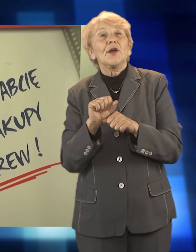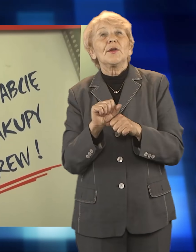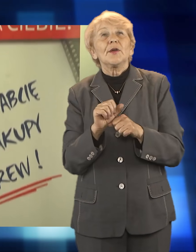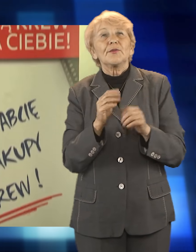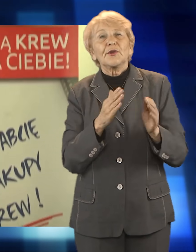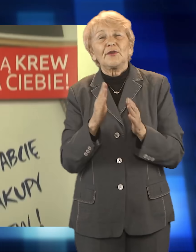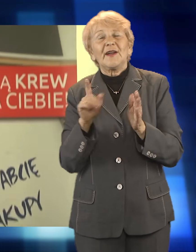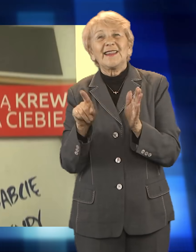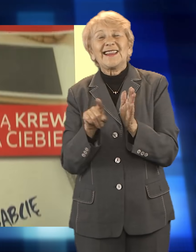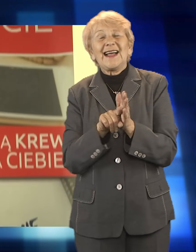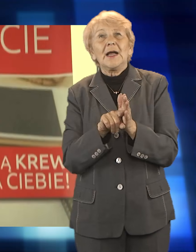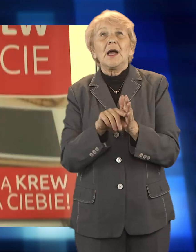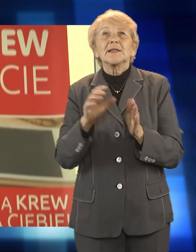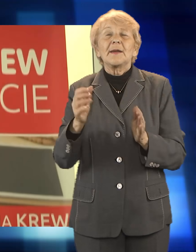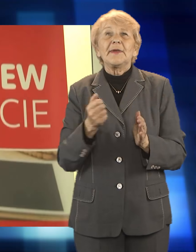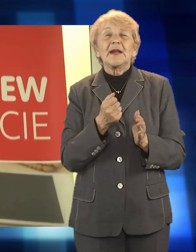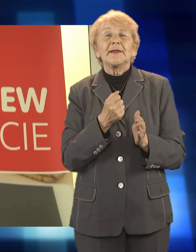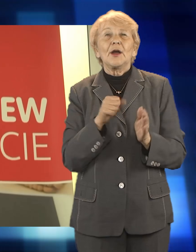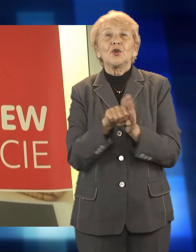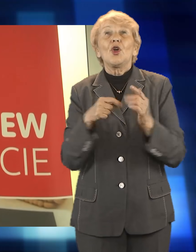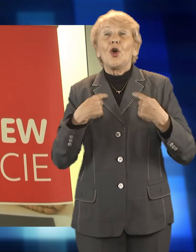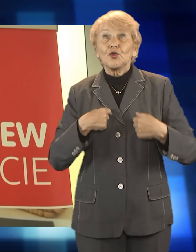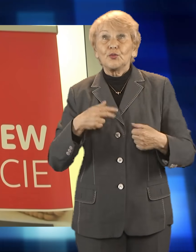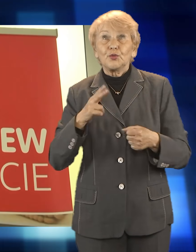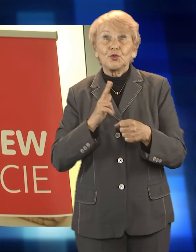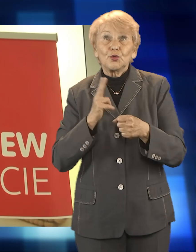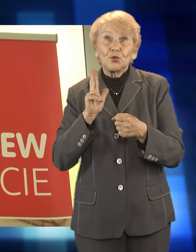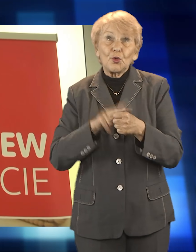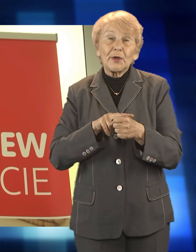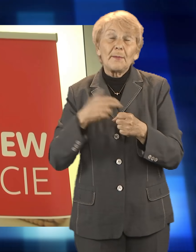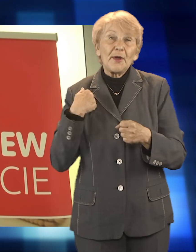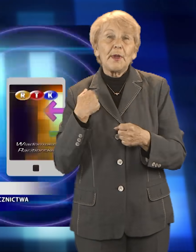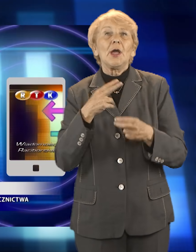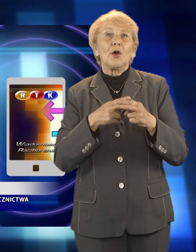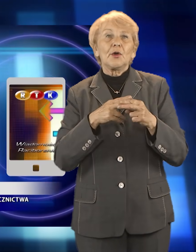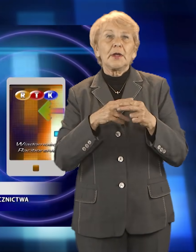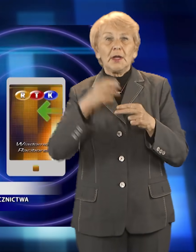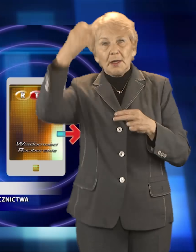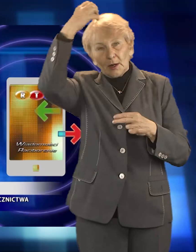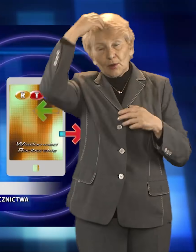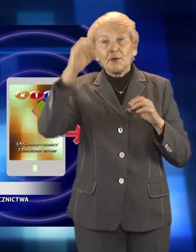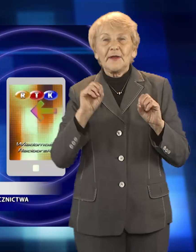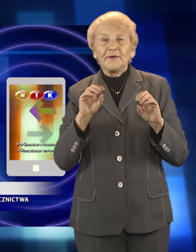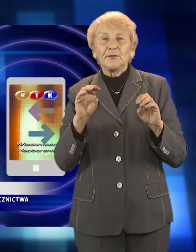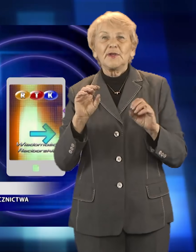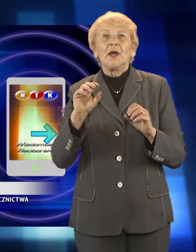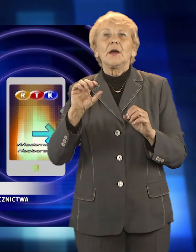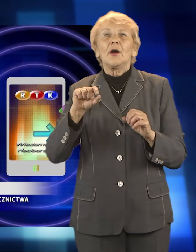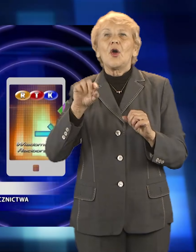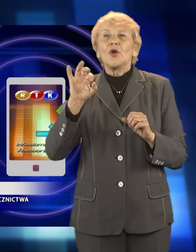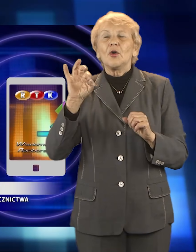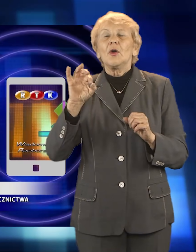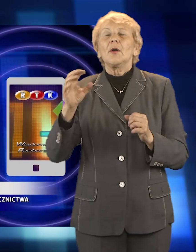osocze którego ciała mogą wspomagać leczenie zarażonych korona wirusem hiv tam które